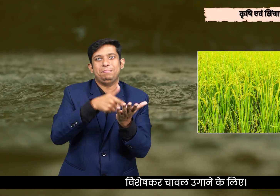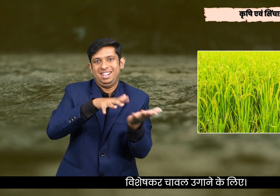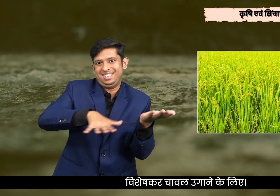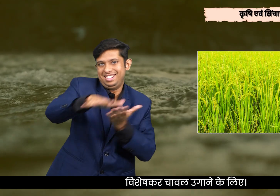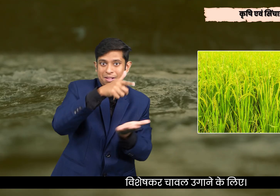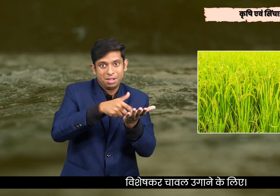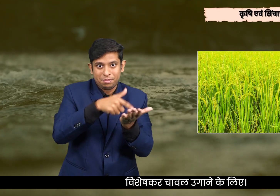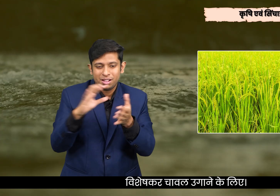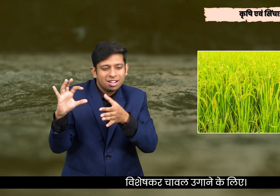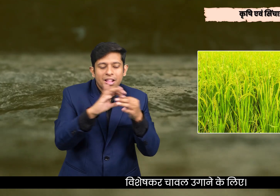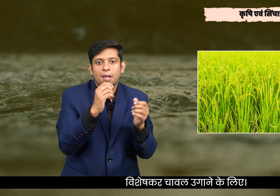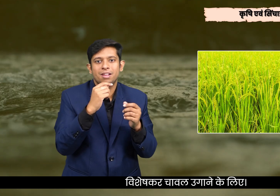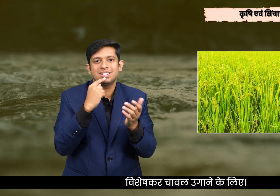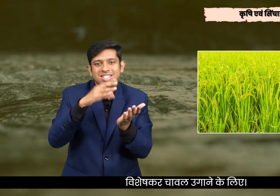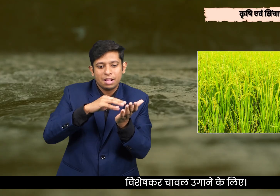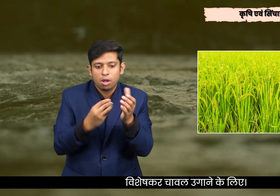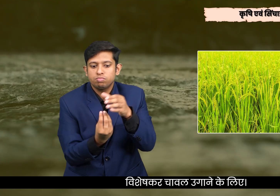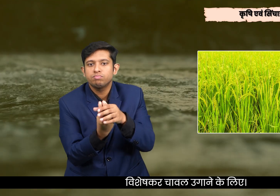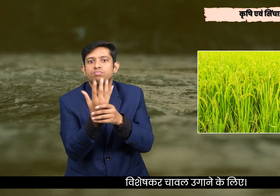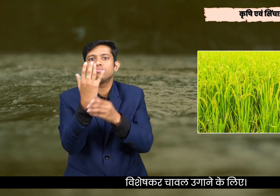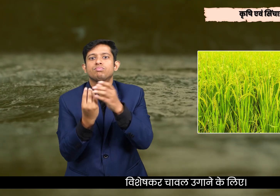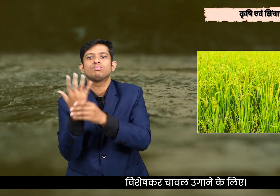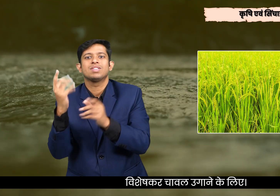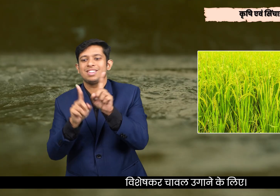विशेषकर चावल उगाने के लिए।